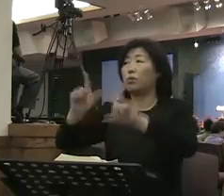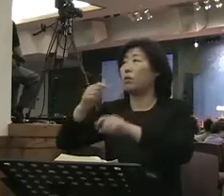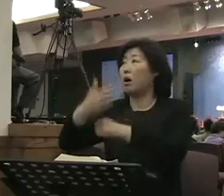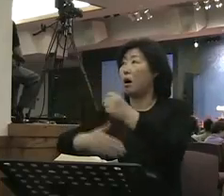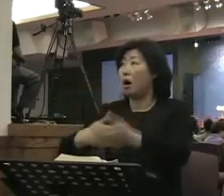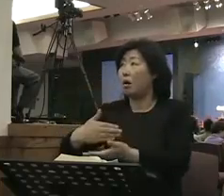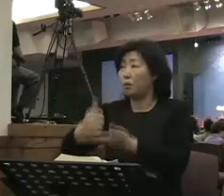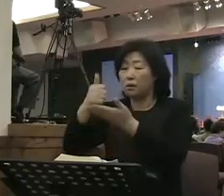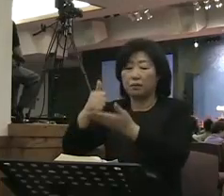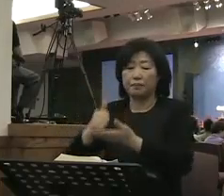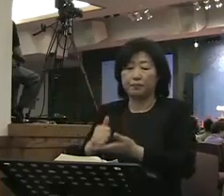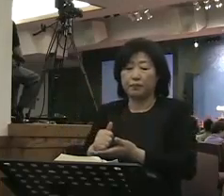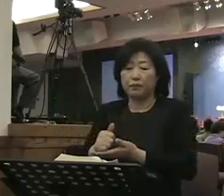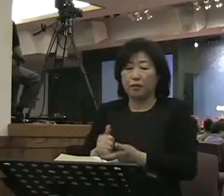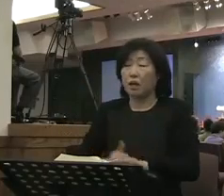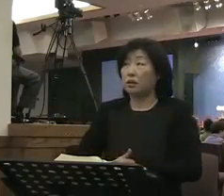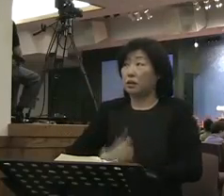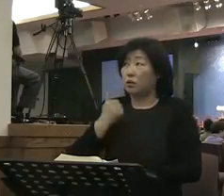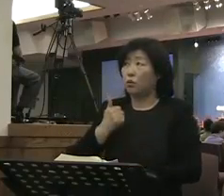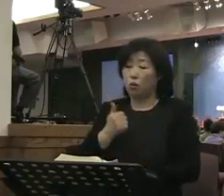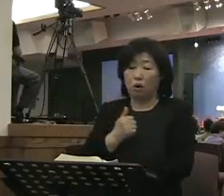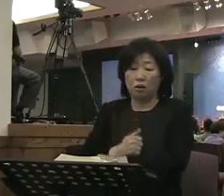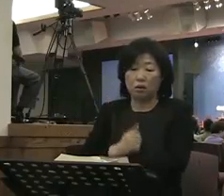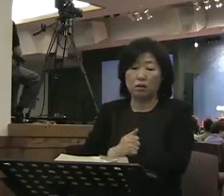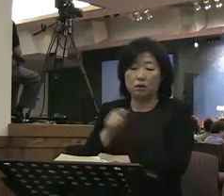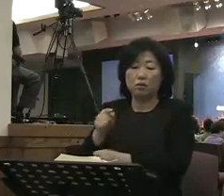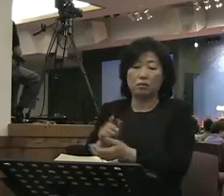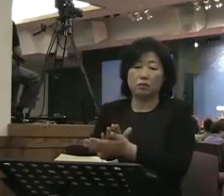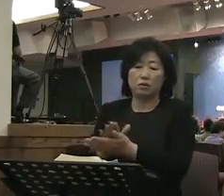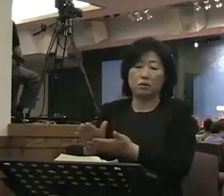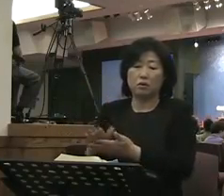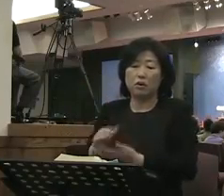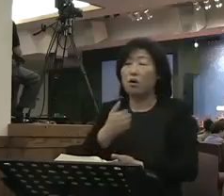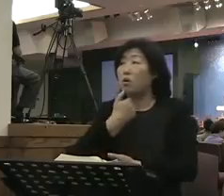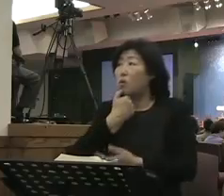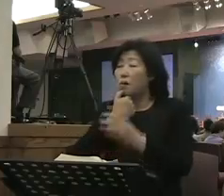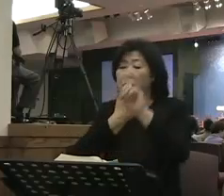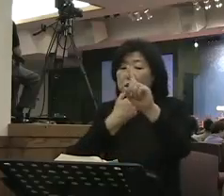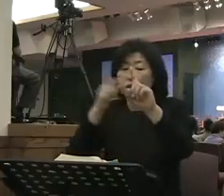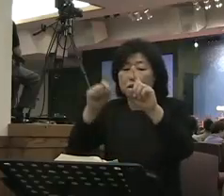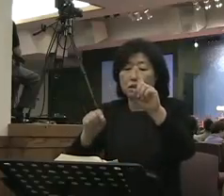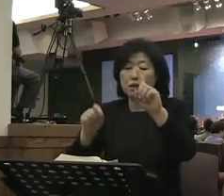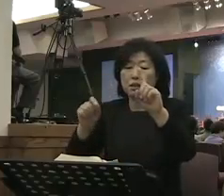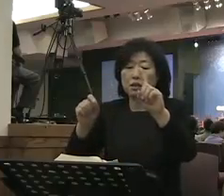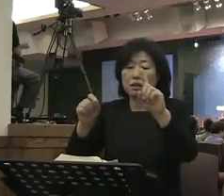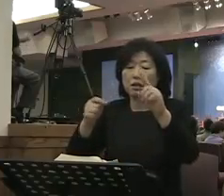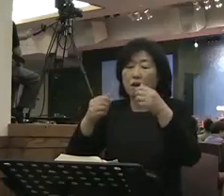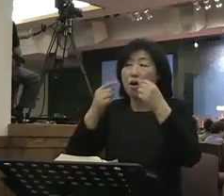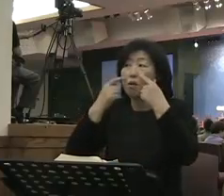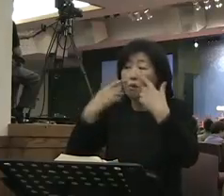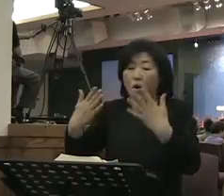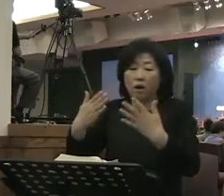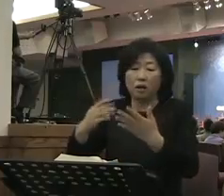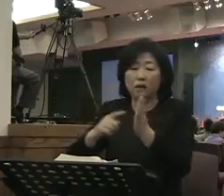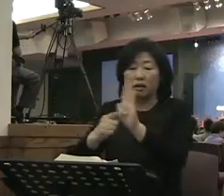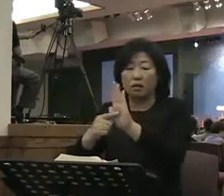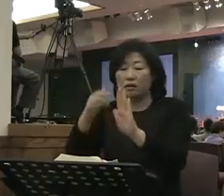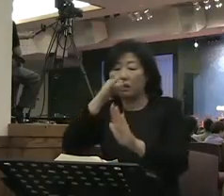하나님께서는 진노하신다는 것입니다. 로마서 1장에도 이 말씀은 명확하게 남아있고